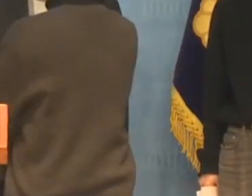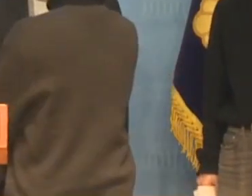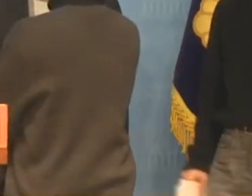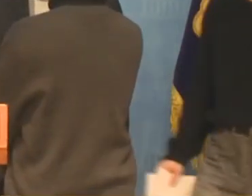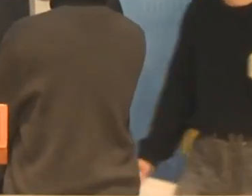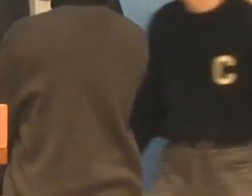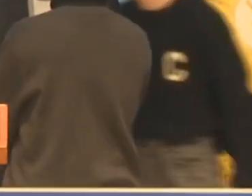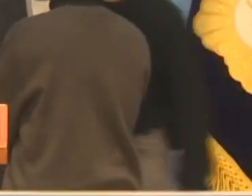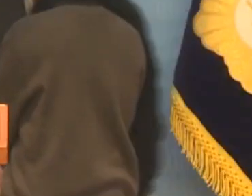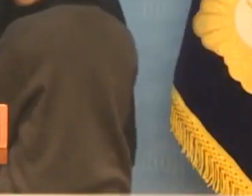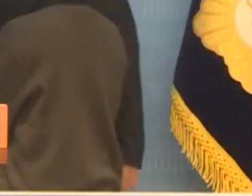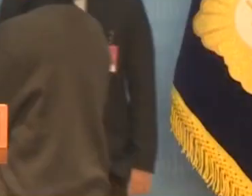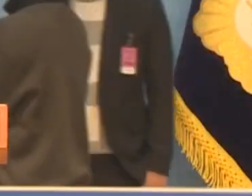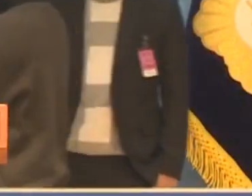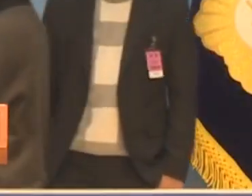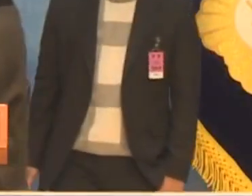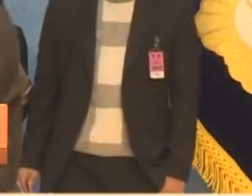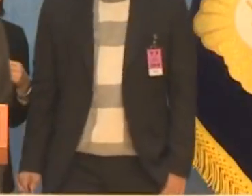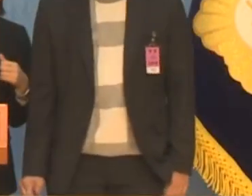바로 순서대로.